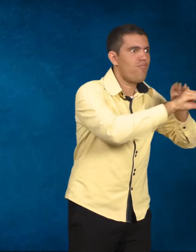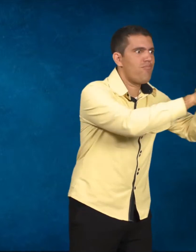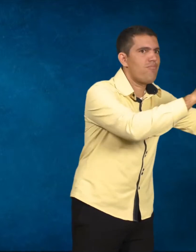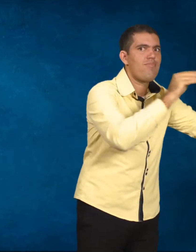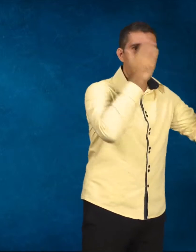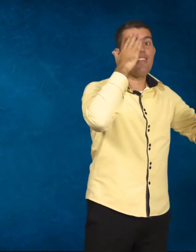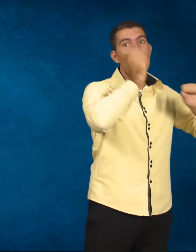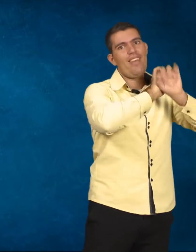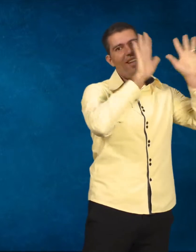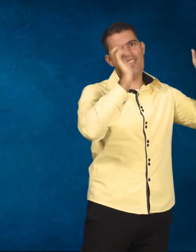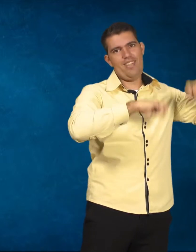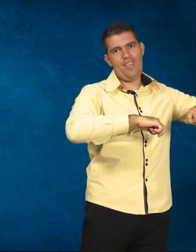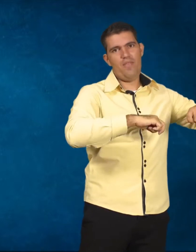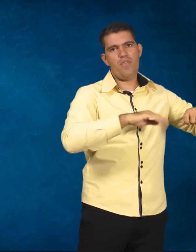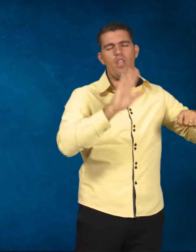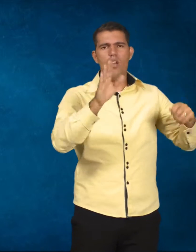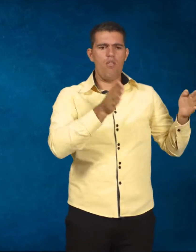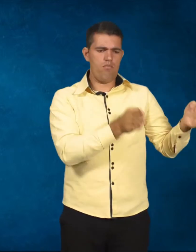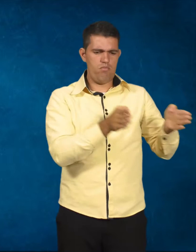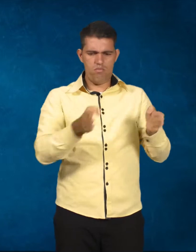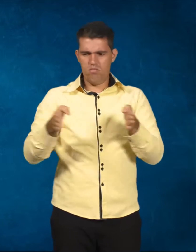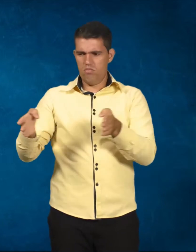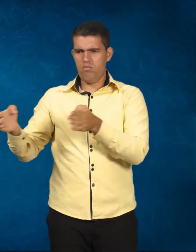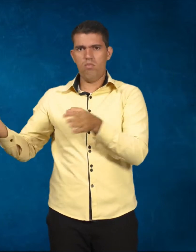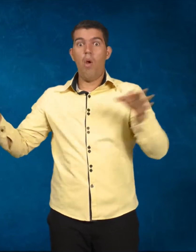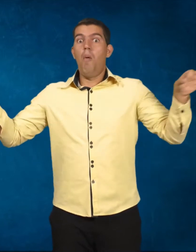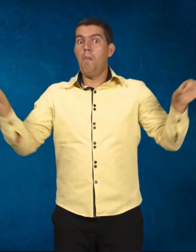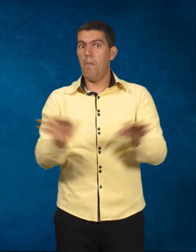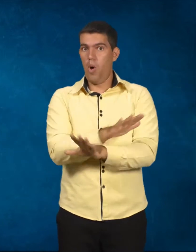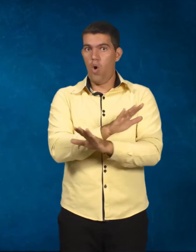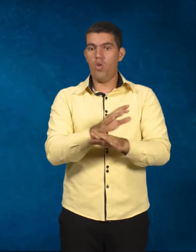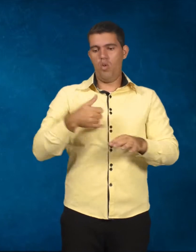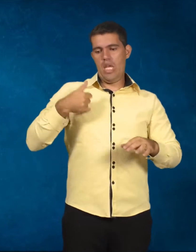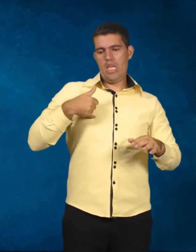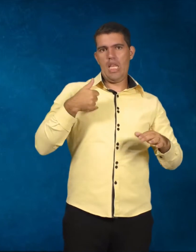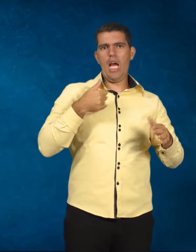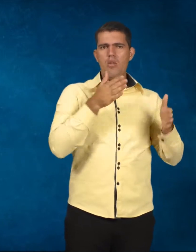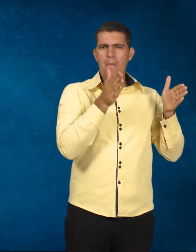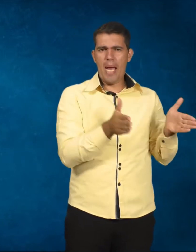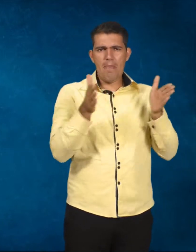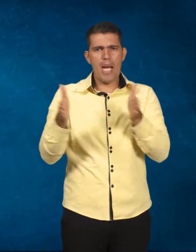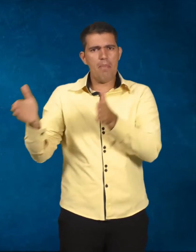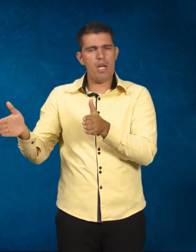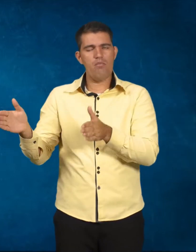estágios não são absolutos e não são limitados por idades.